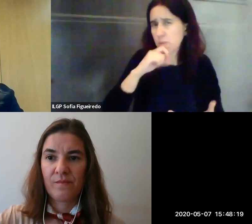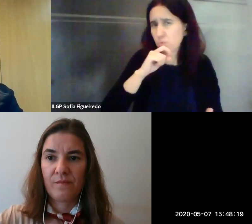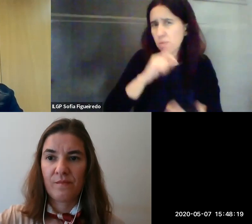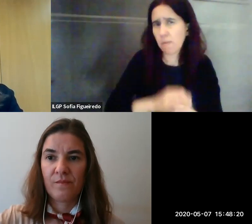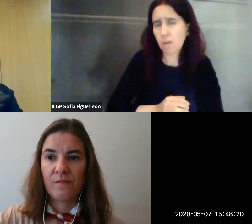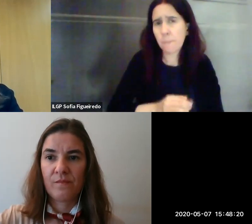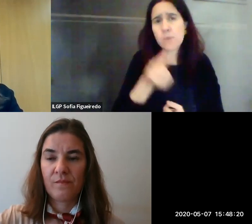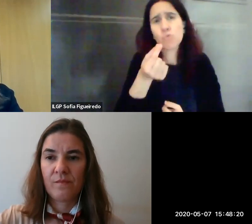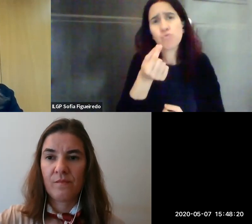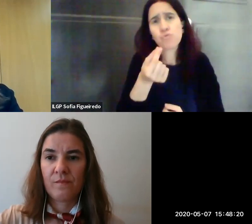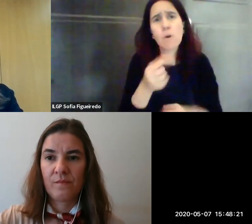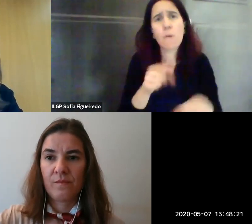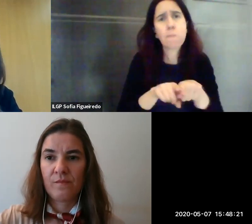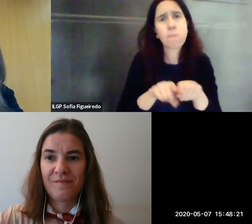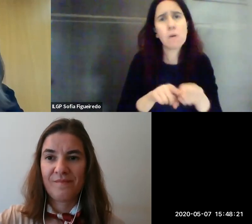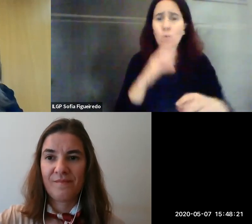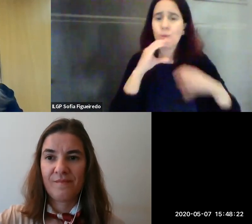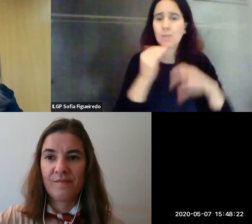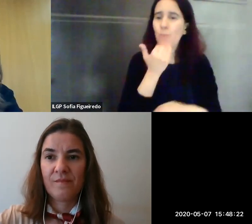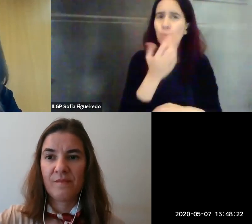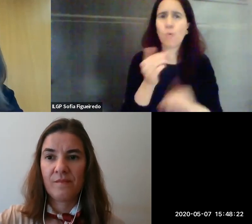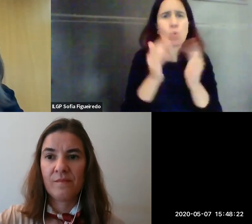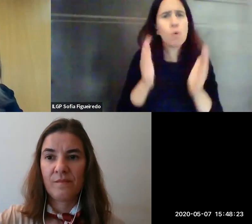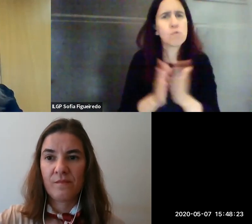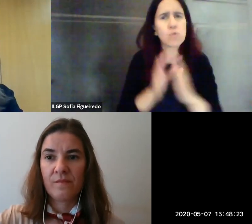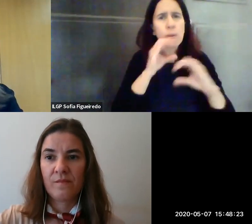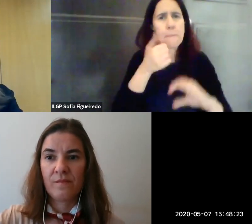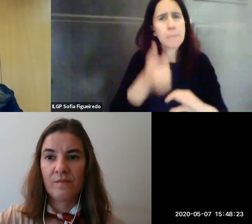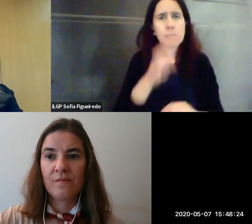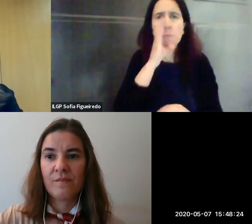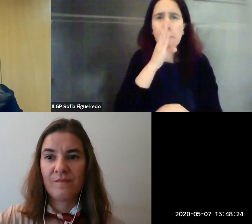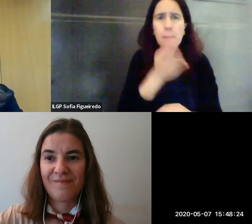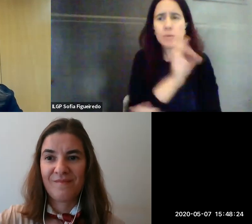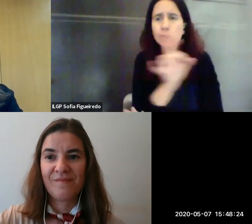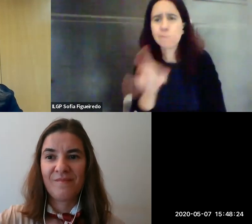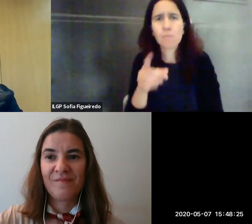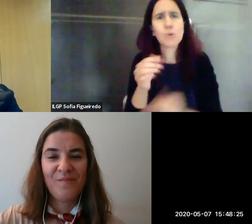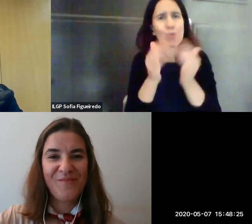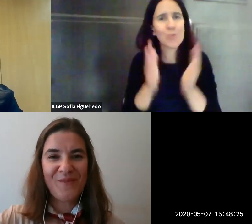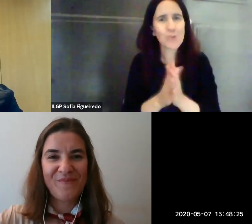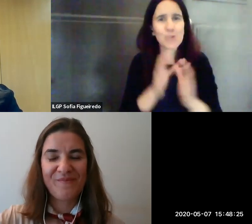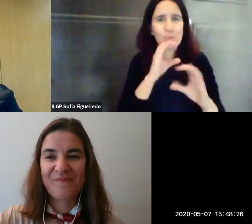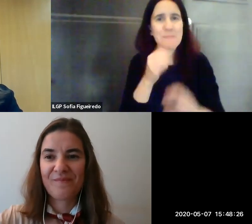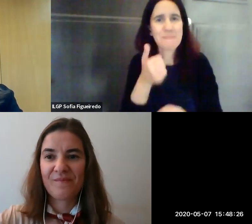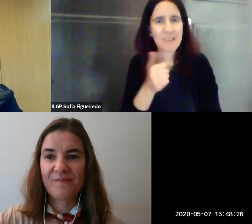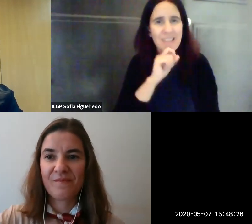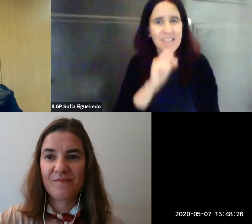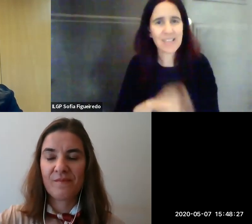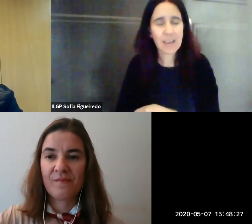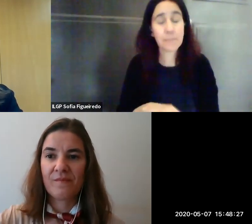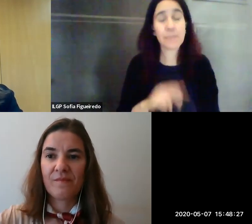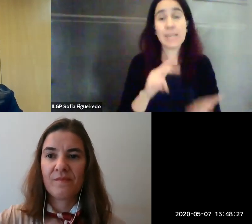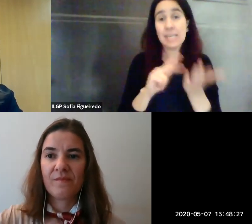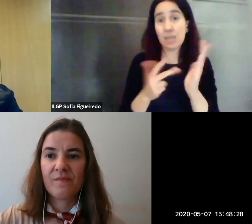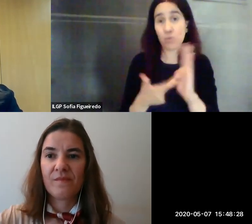bocadinho como a apetência para comunicar, todos podemos comunicar bem, uns têm que treinar mais que outros, mas todos podemos comunicar bem. A questão da utilização da